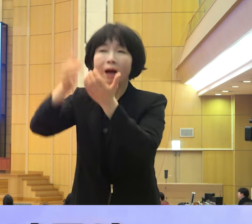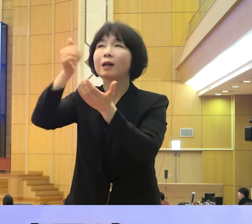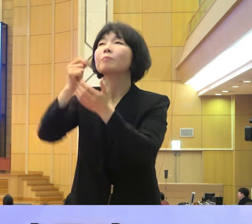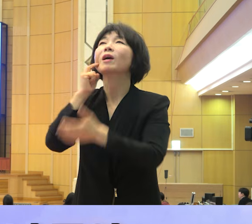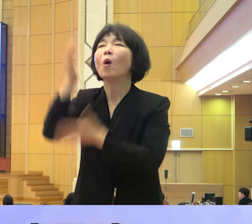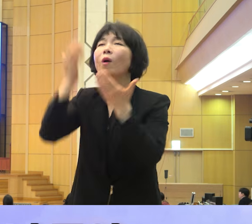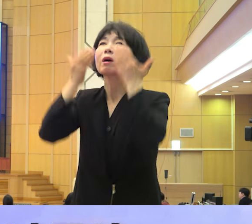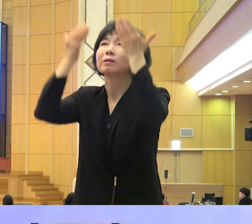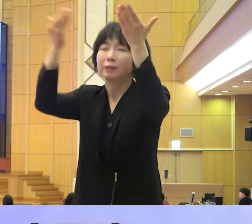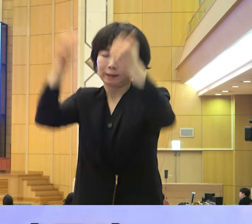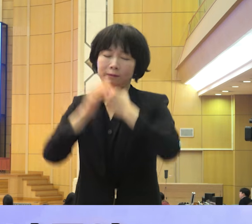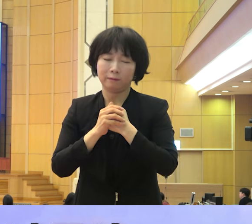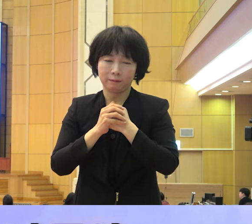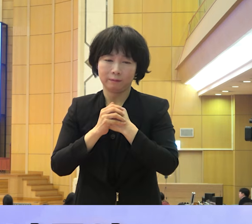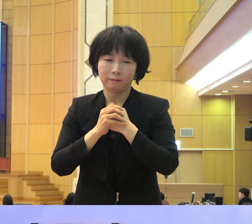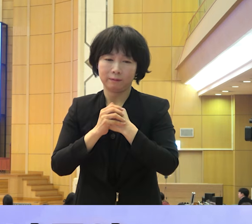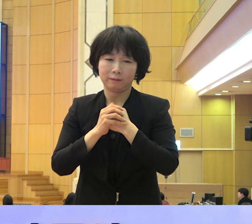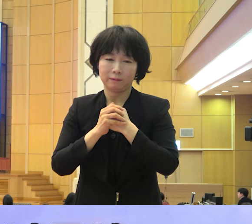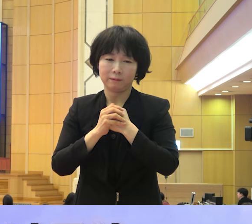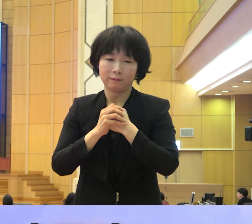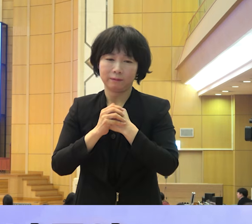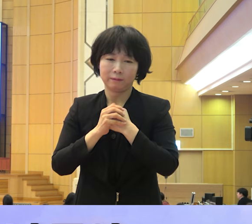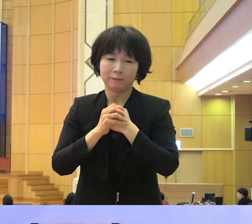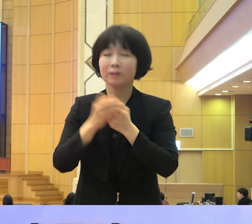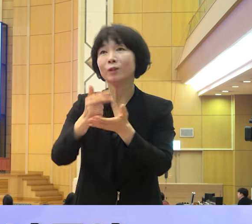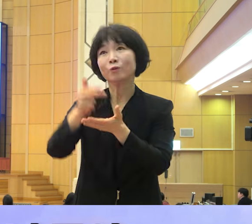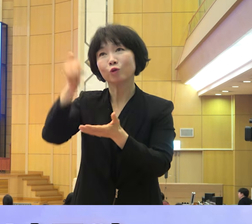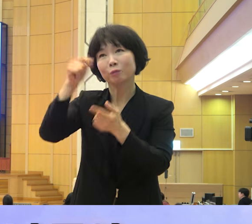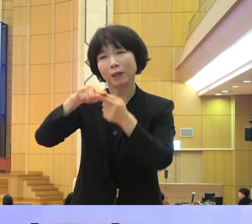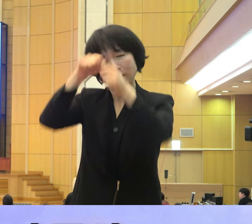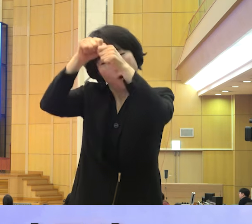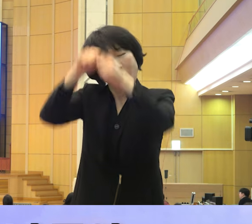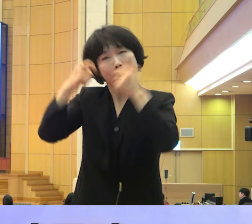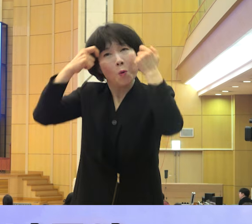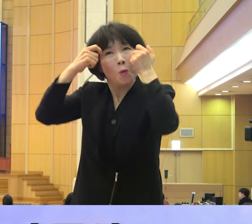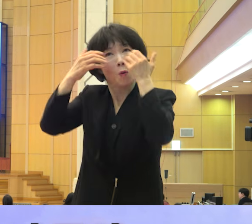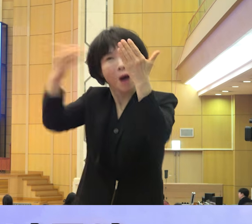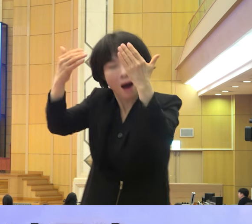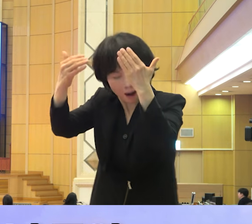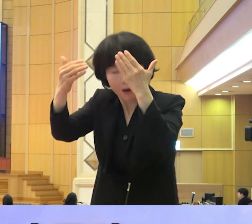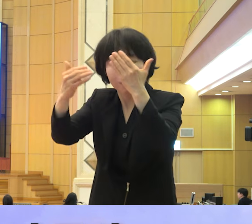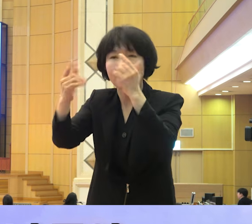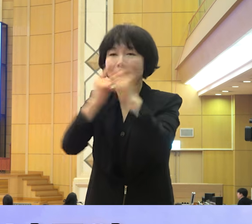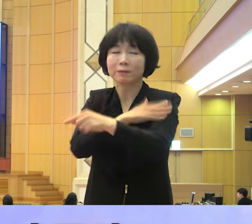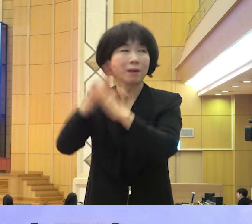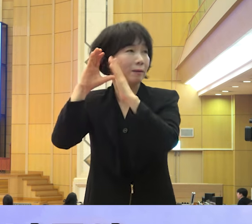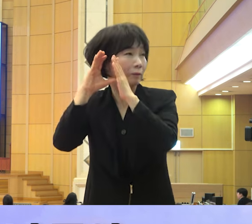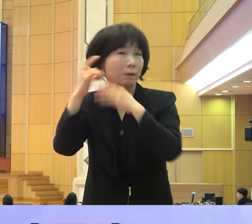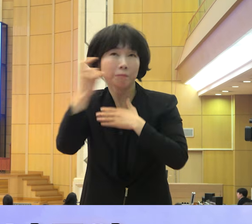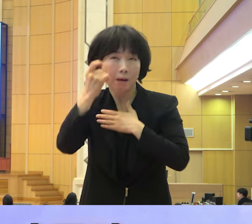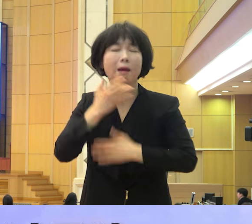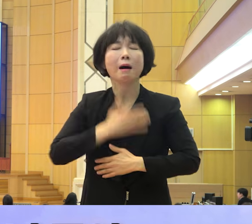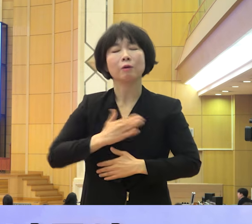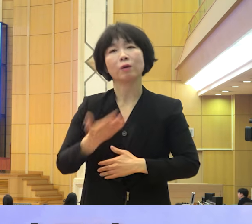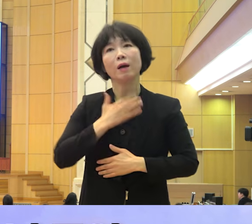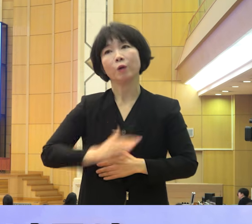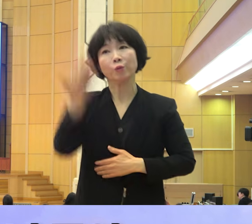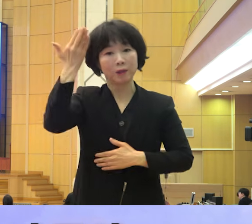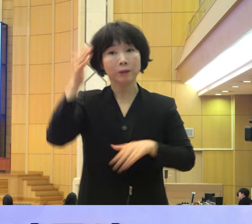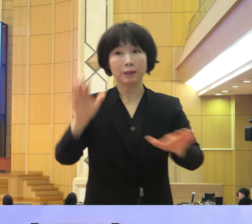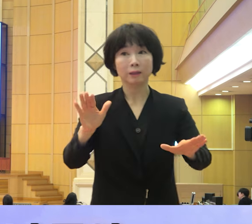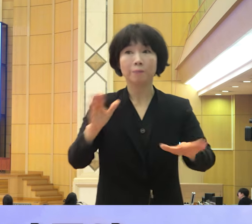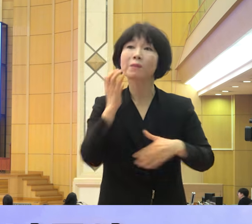하나님께 영광 돌리는 그런 주님에 대해서 확실히 오늘 말씀을 통해 알았습니다.